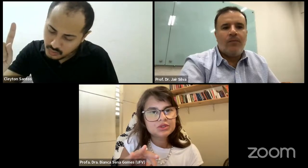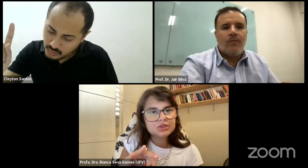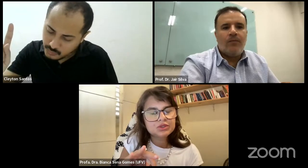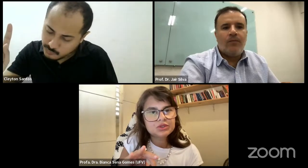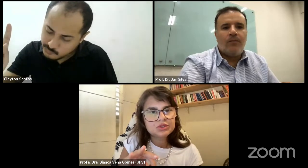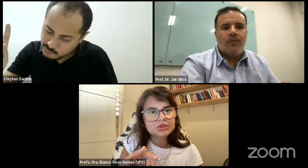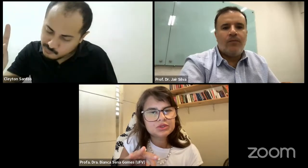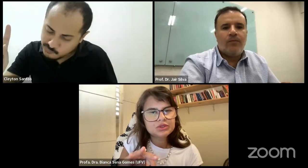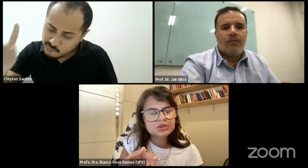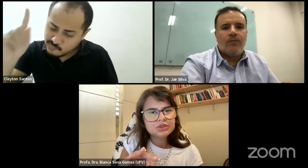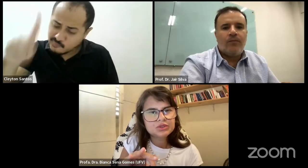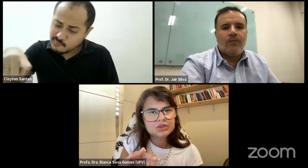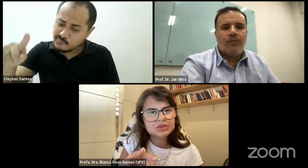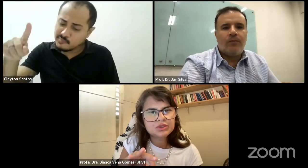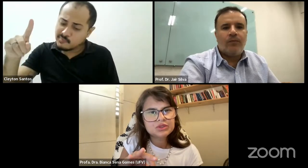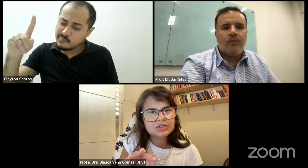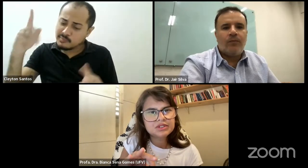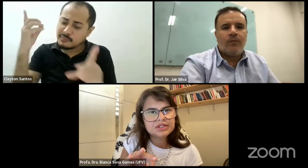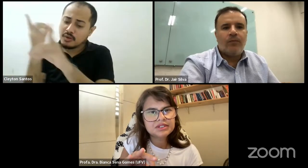Em contexto.